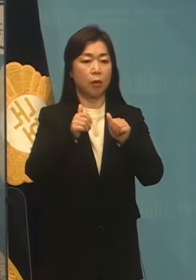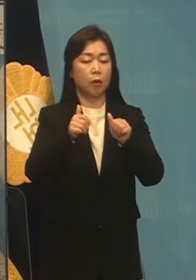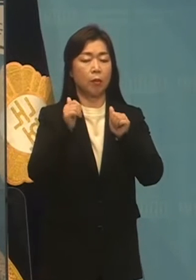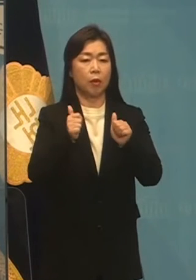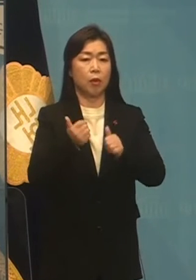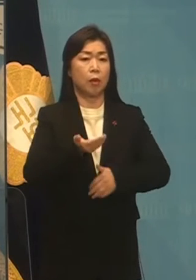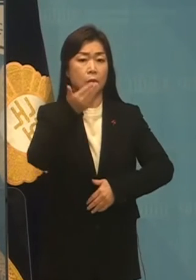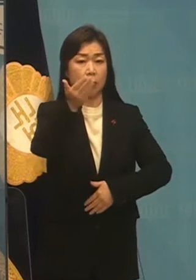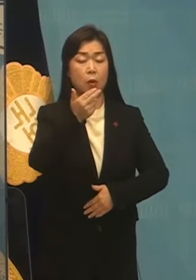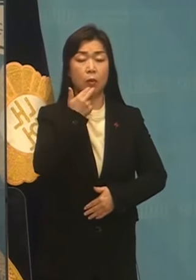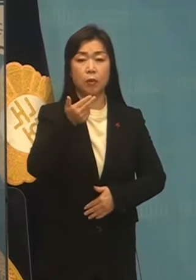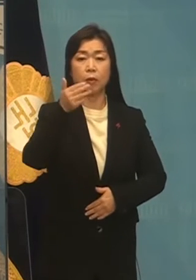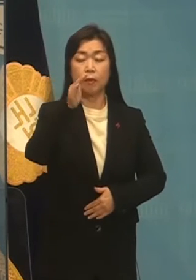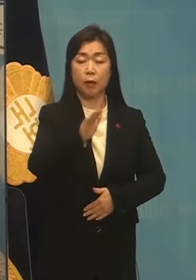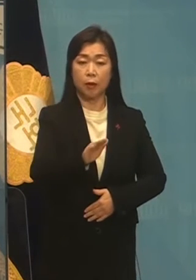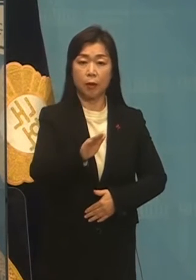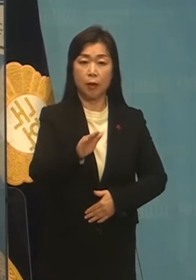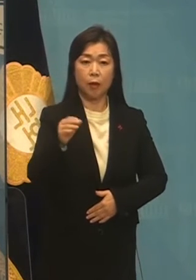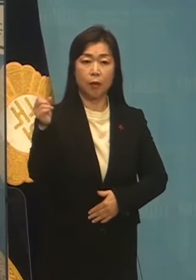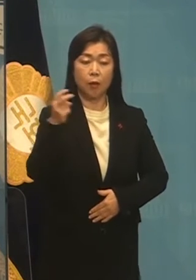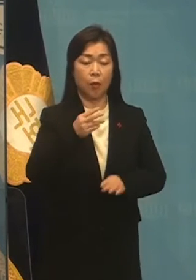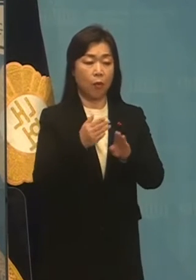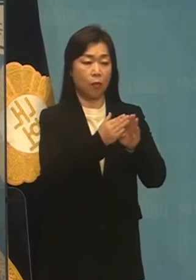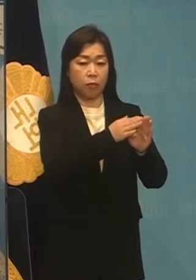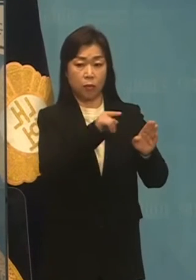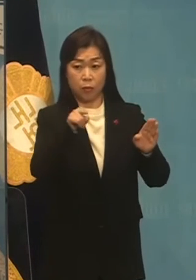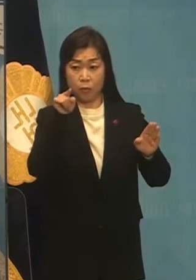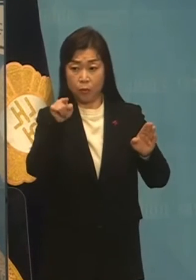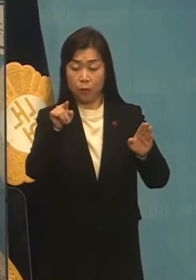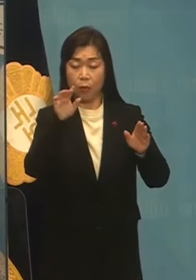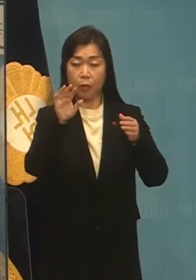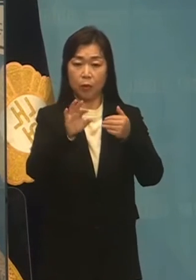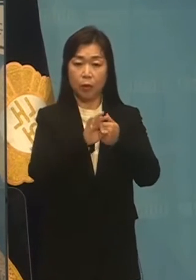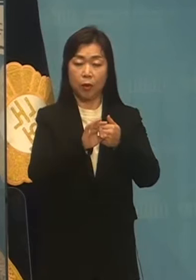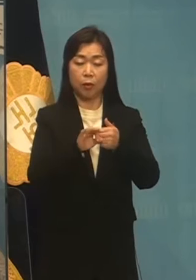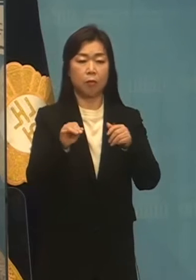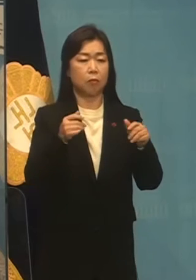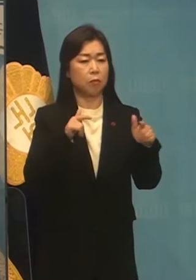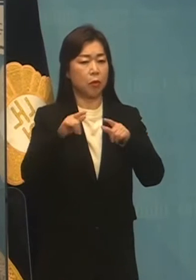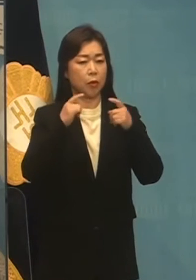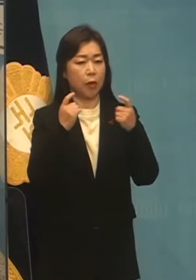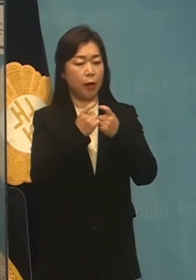되긴 했지만, 또 한편으로는 여러 가지